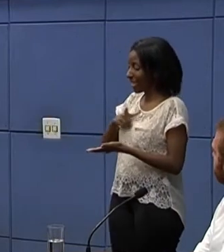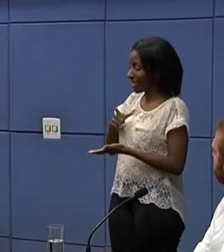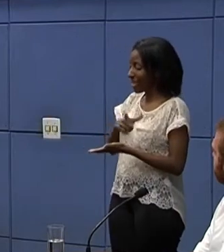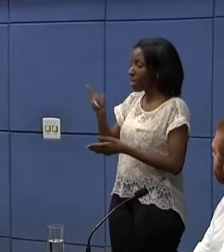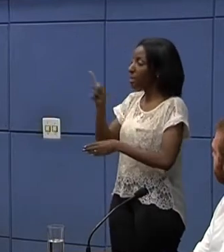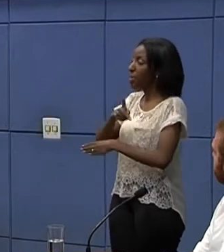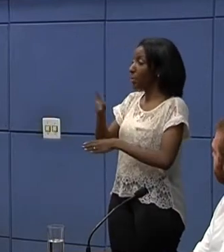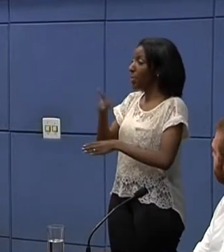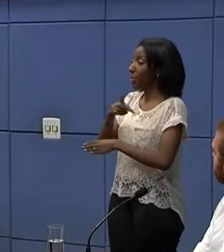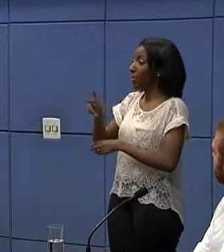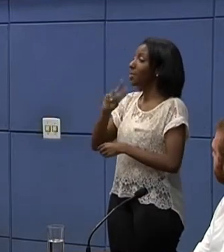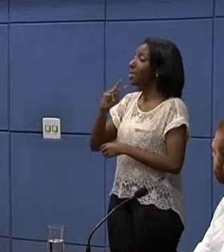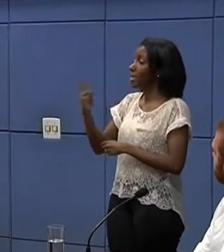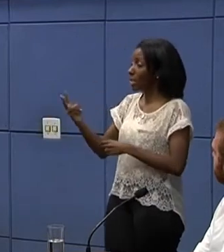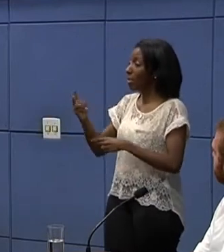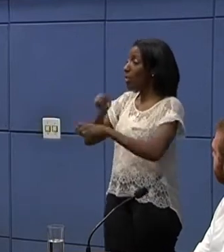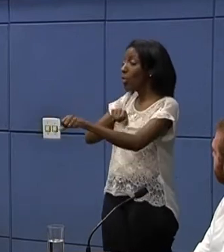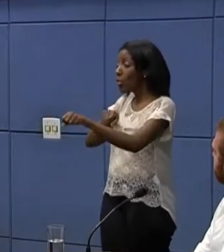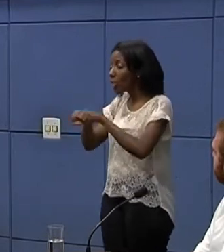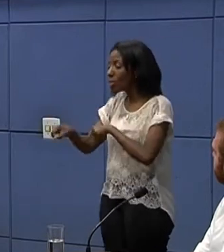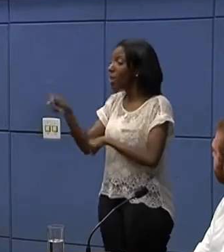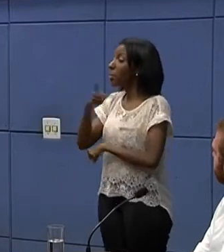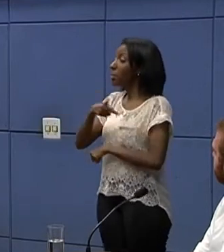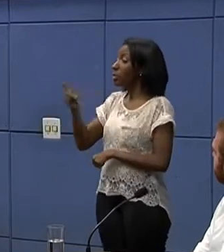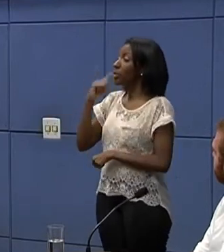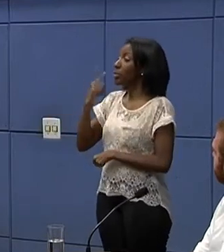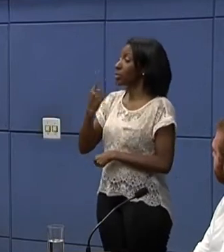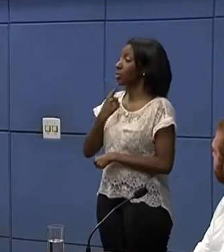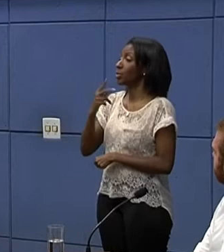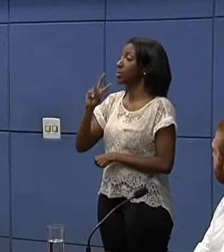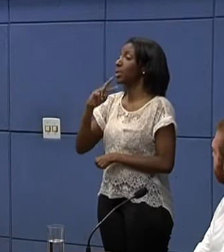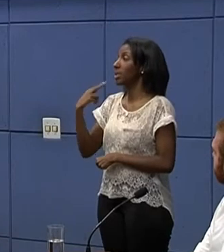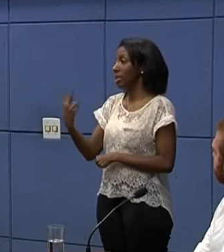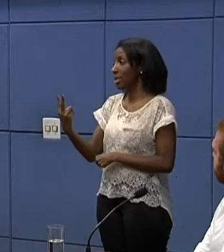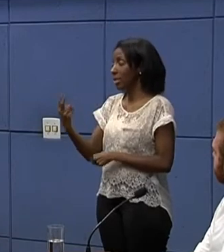formar professores surdos bilíngues em pedagogia.